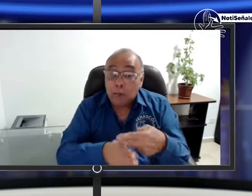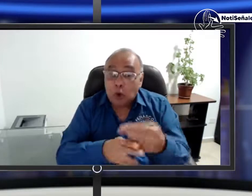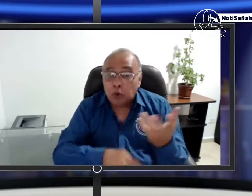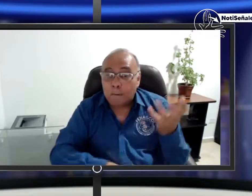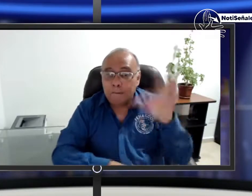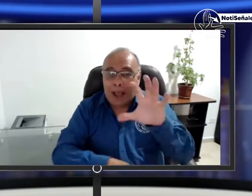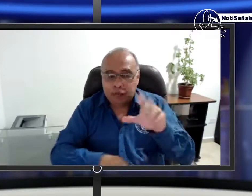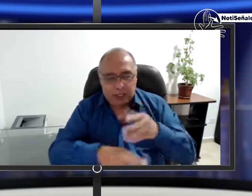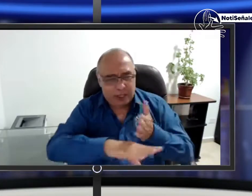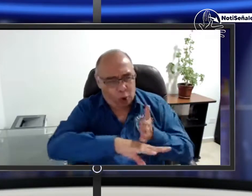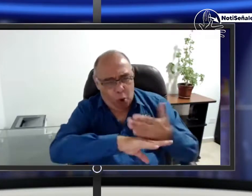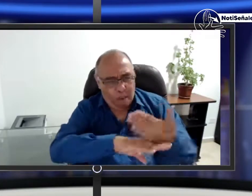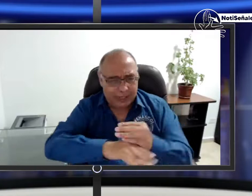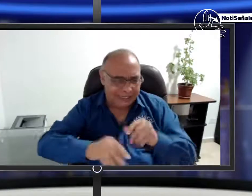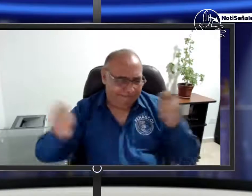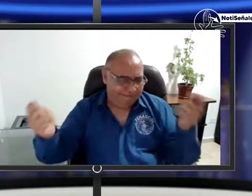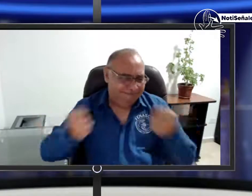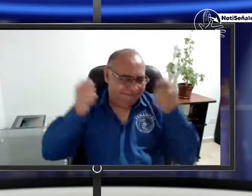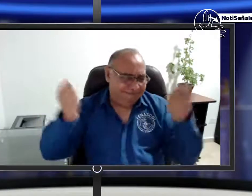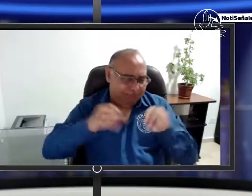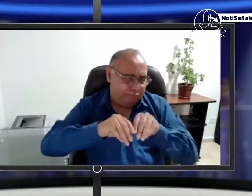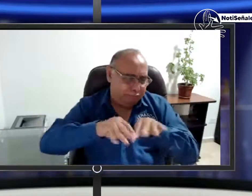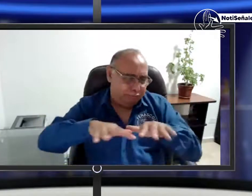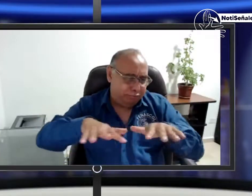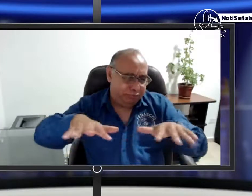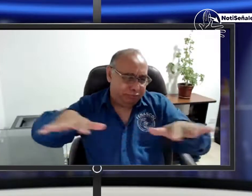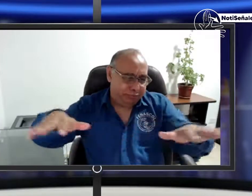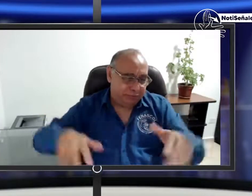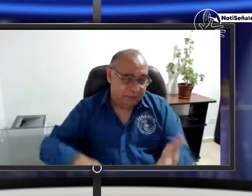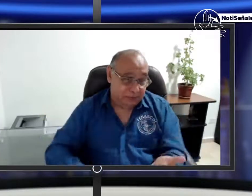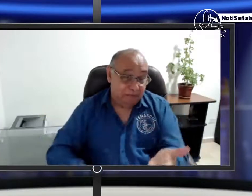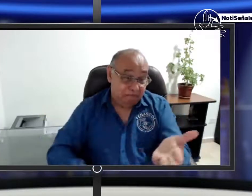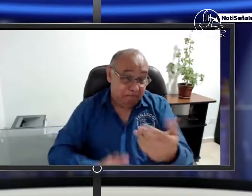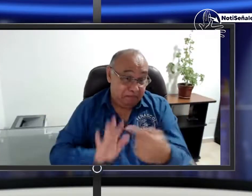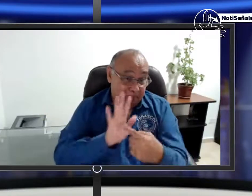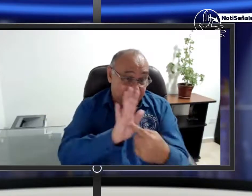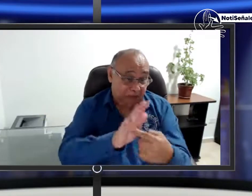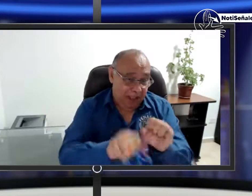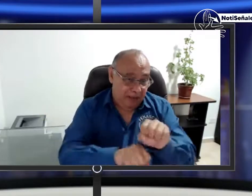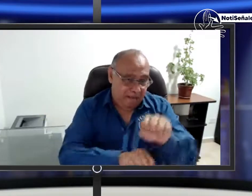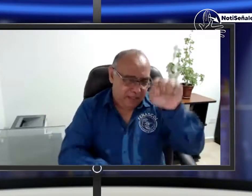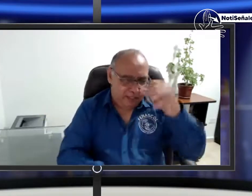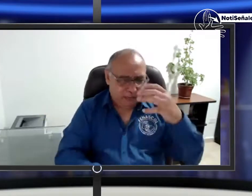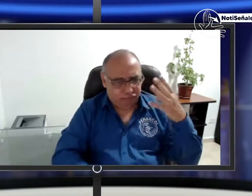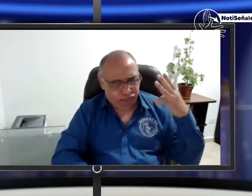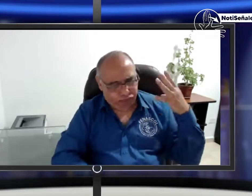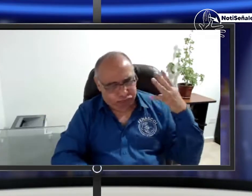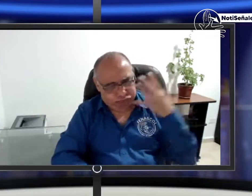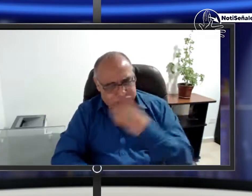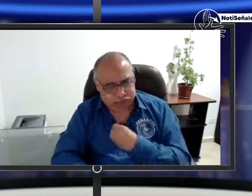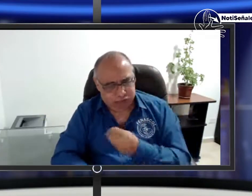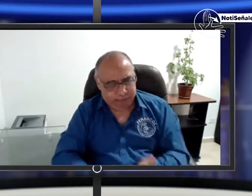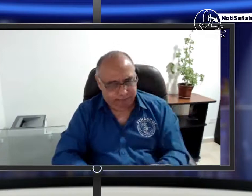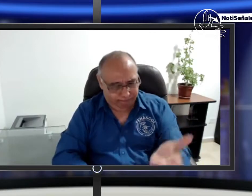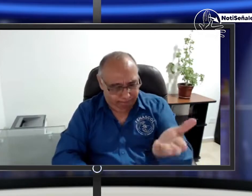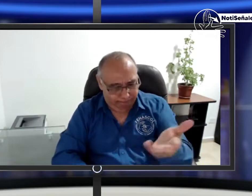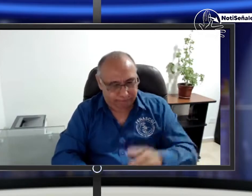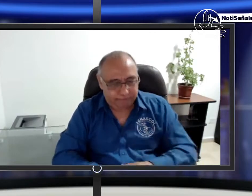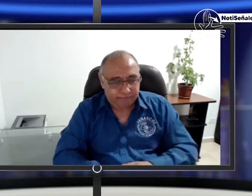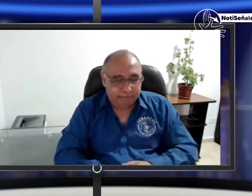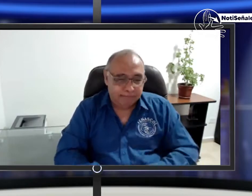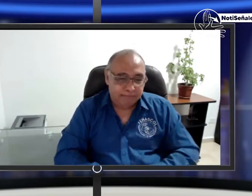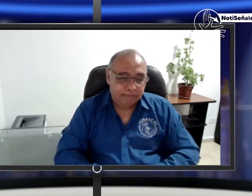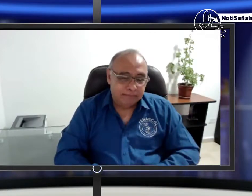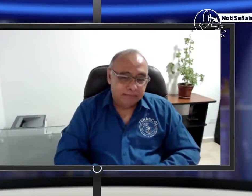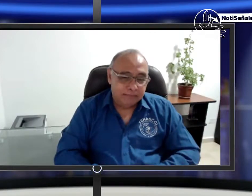ahora les voy a mostrar el afiche para que lo puedan compartir y jugar entre sus conocidos es